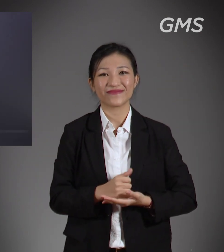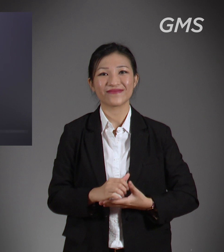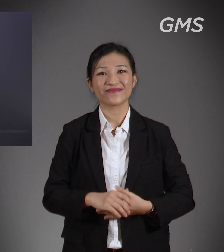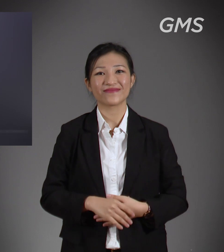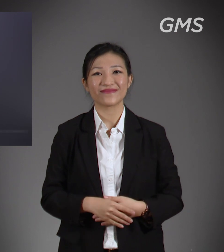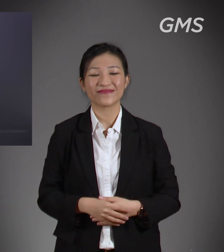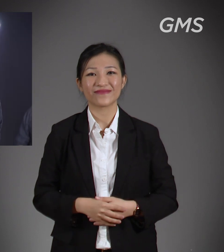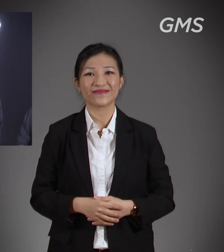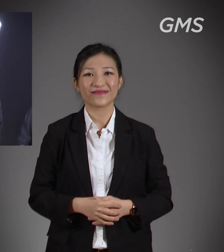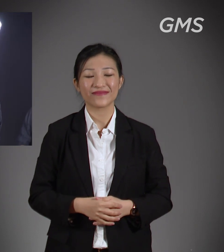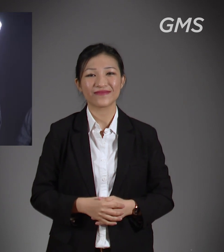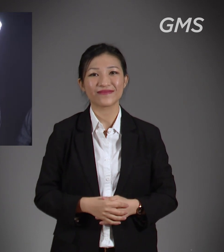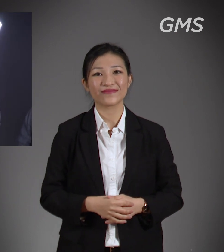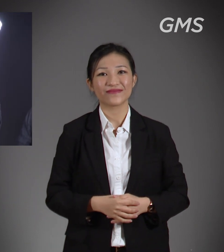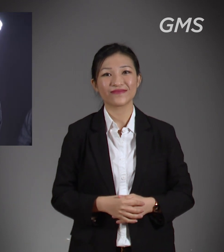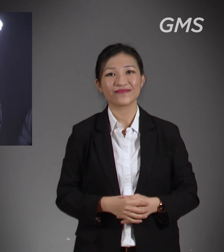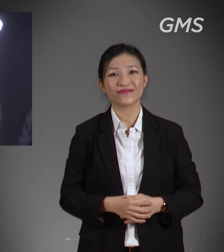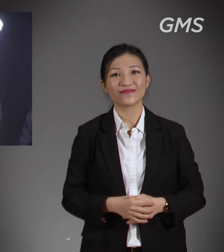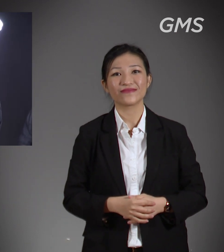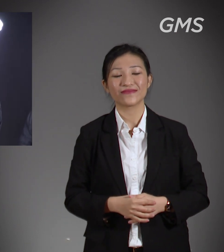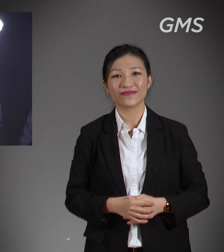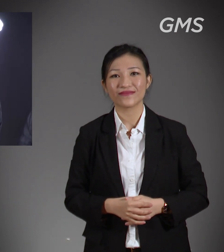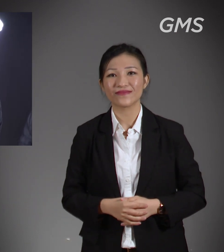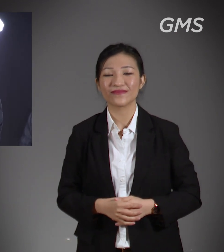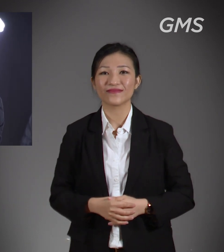Bapa yang